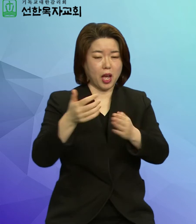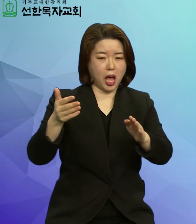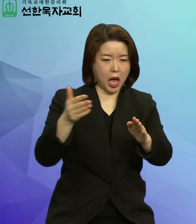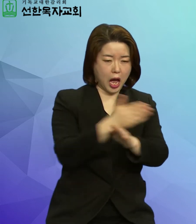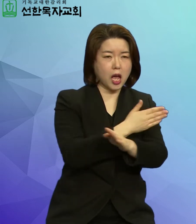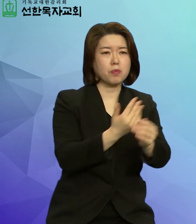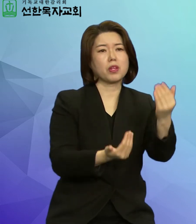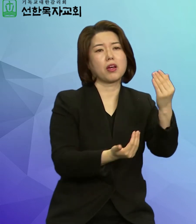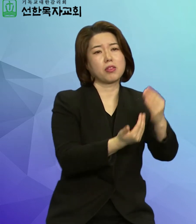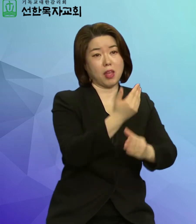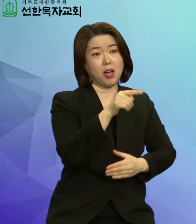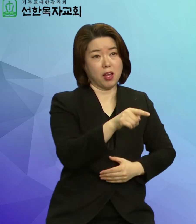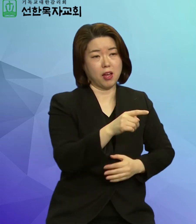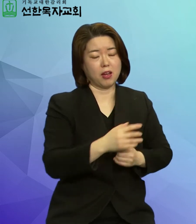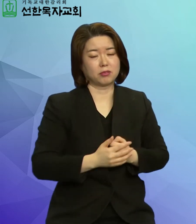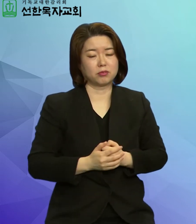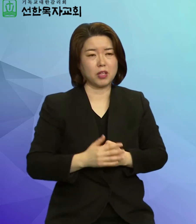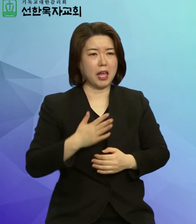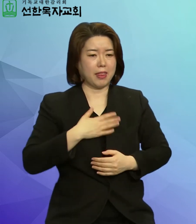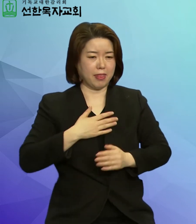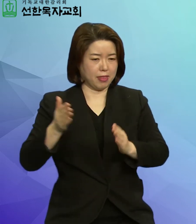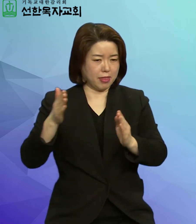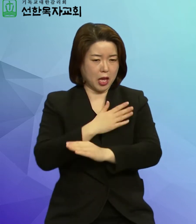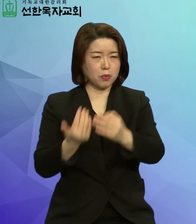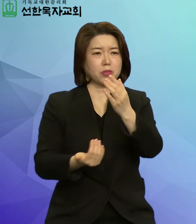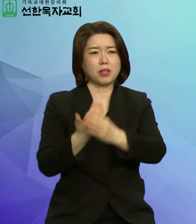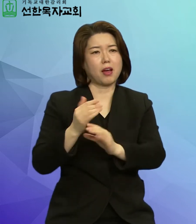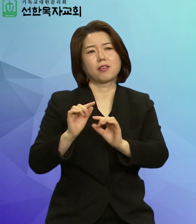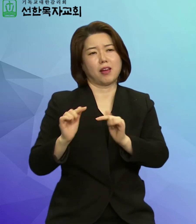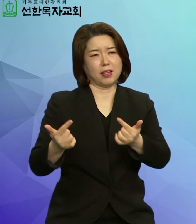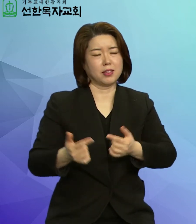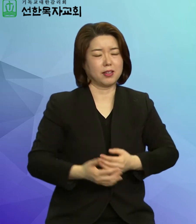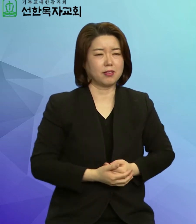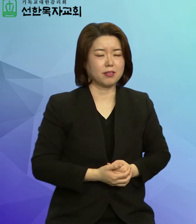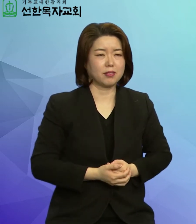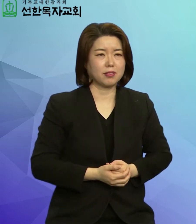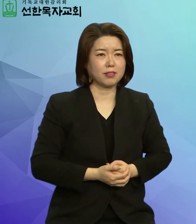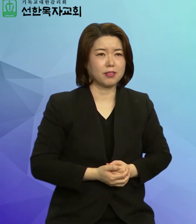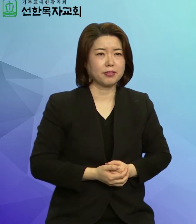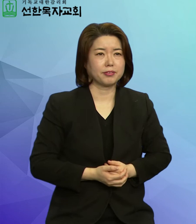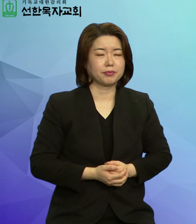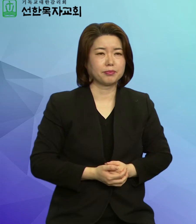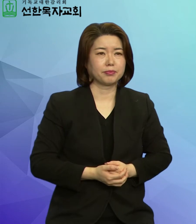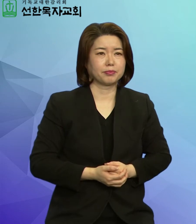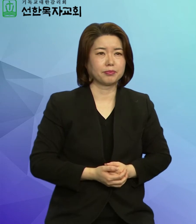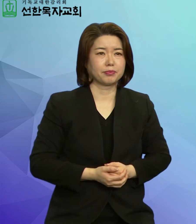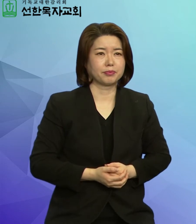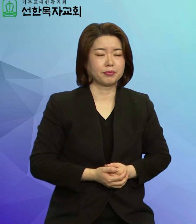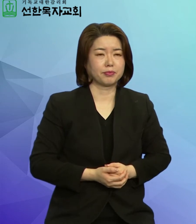능력은 하나님에게서 나는 것이지 우리에게서 나는 것이 아닙니다.